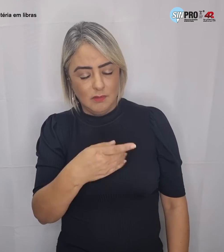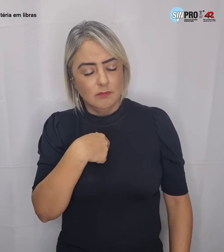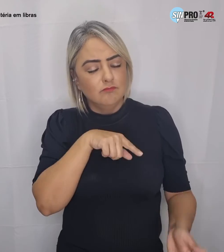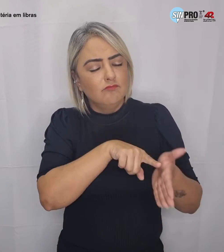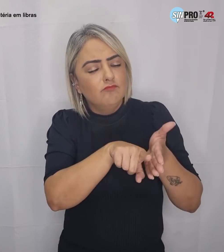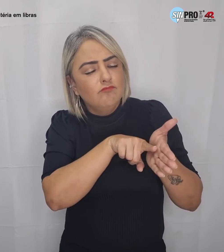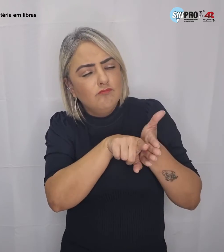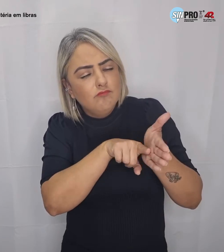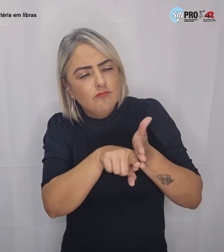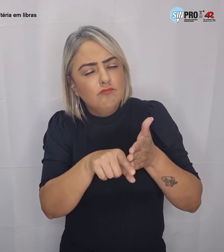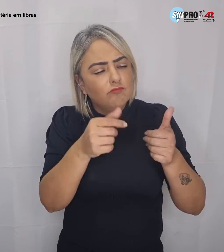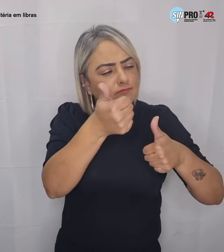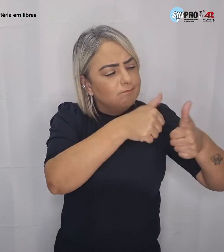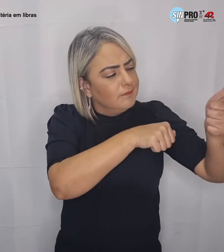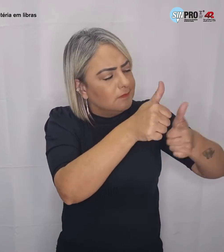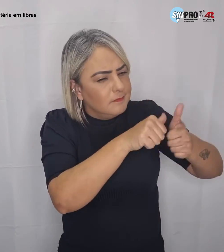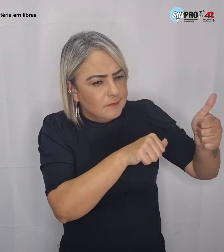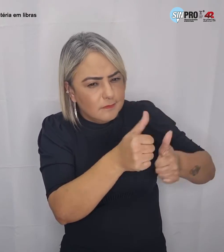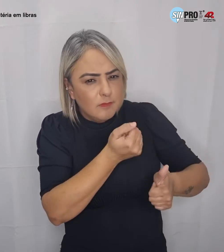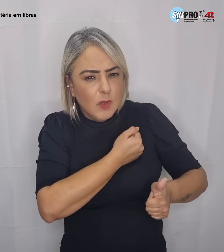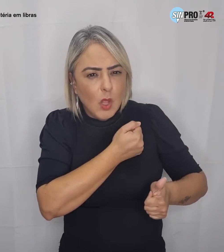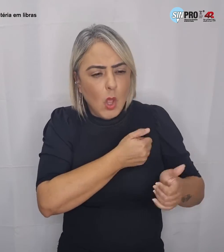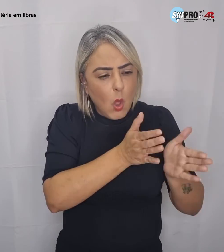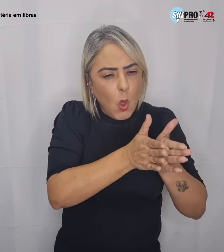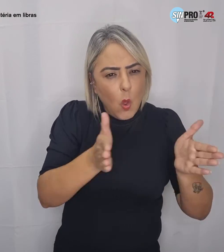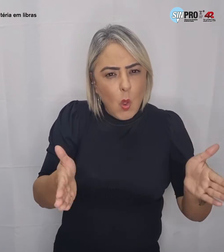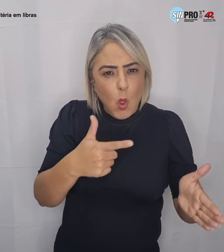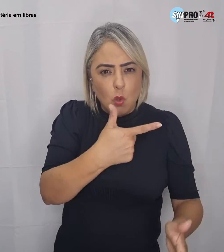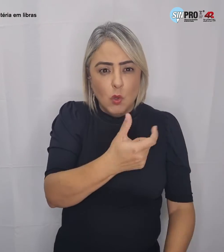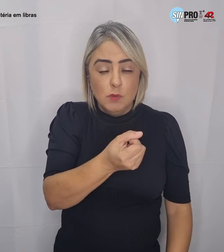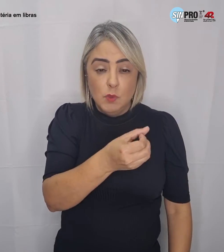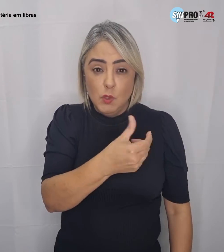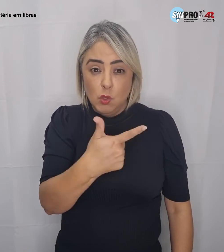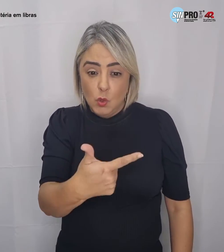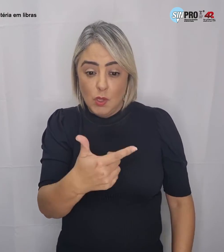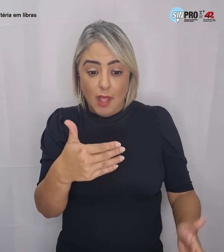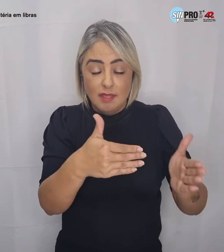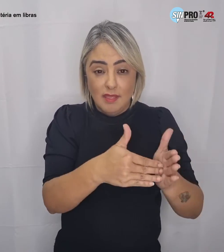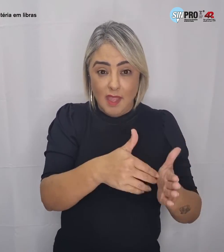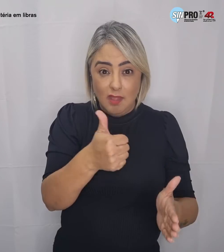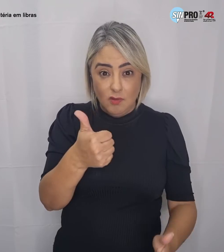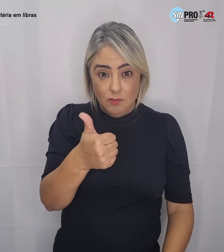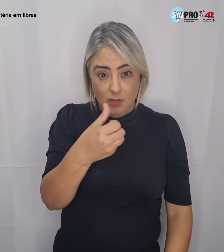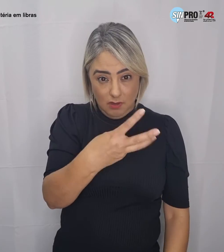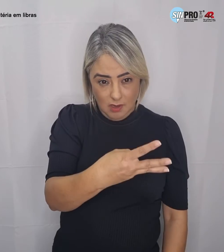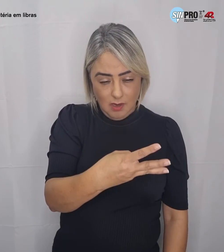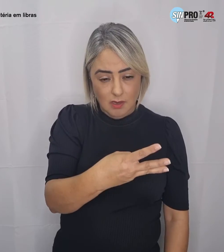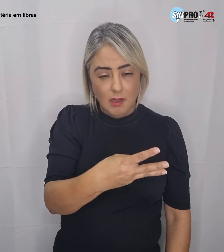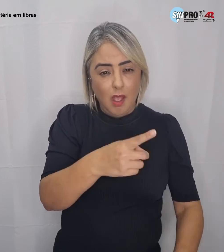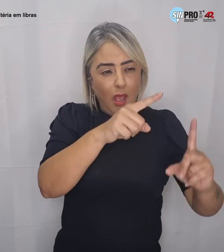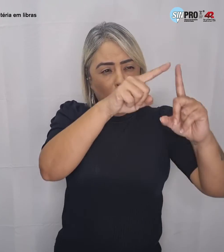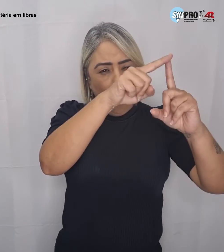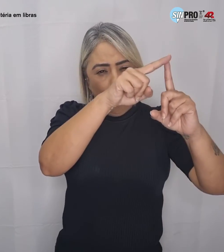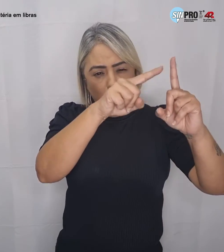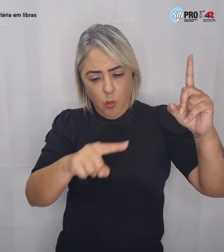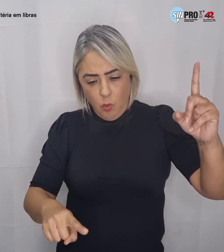Segundo os dados analisados, entre 2002 e 2013, caiu em